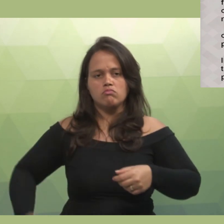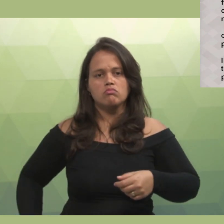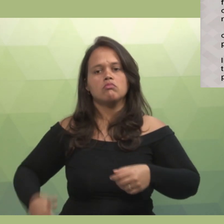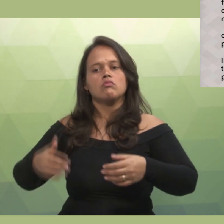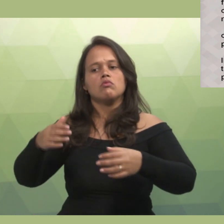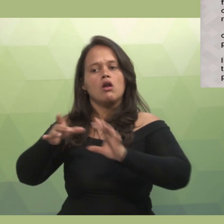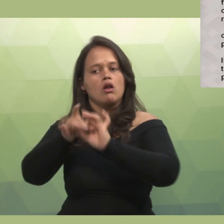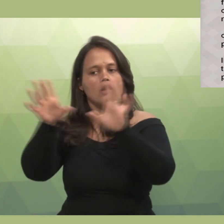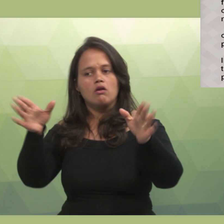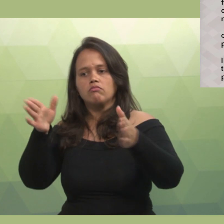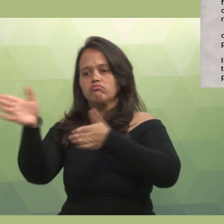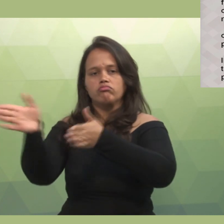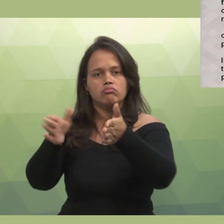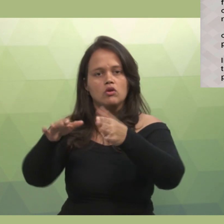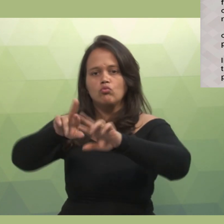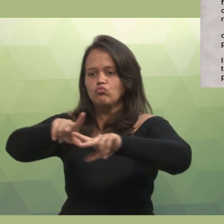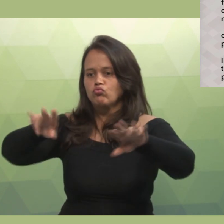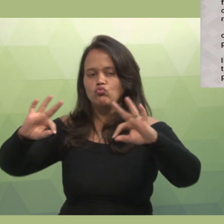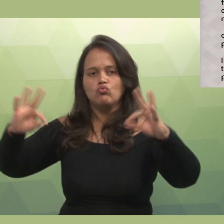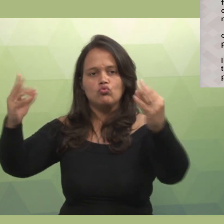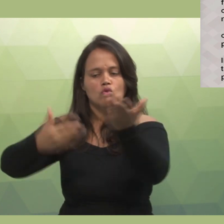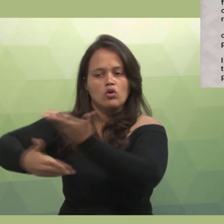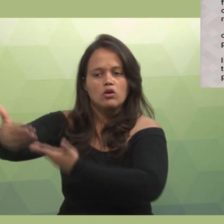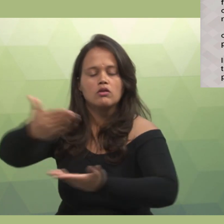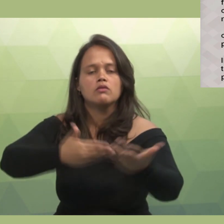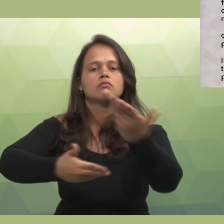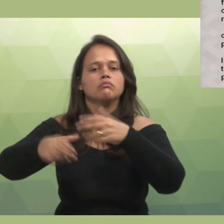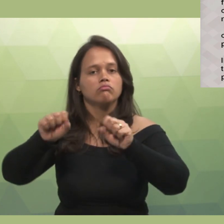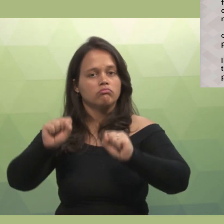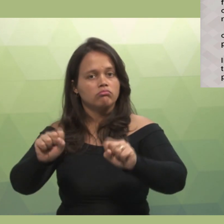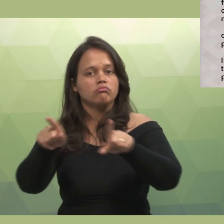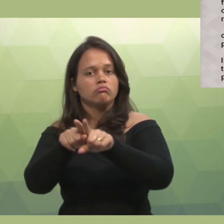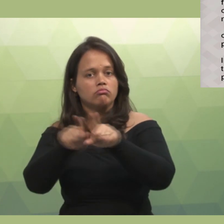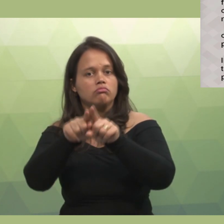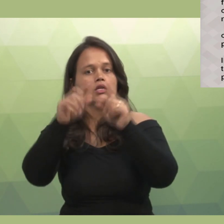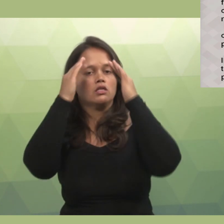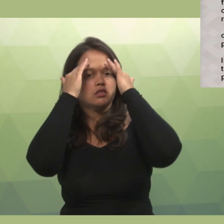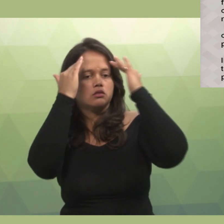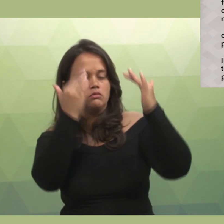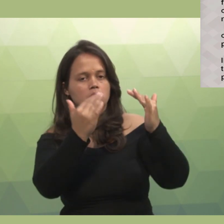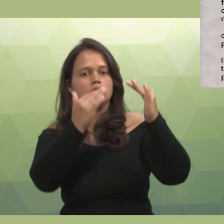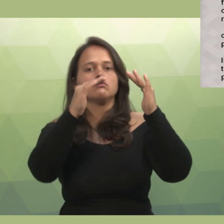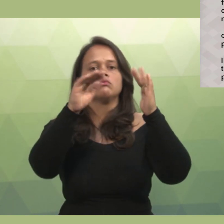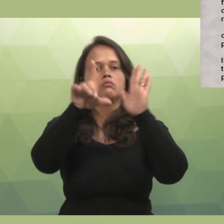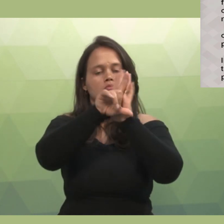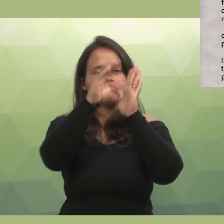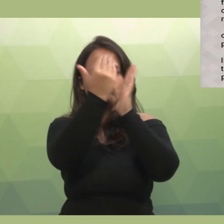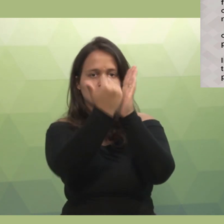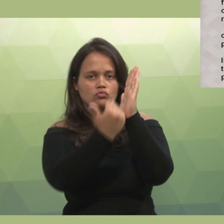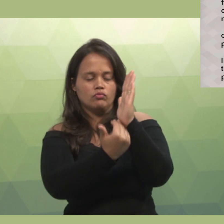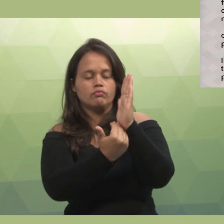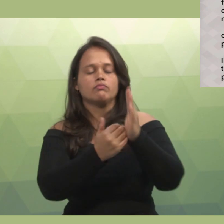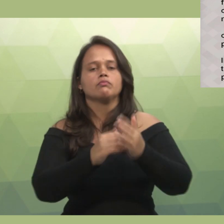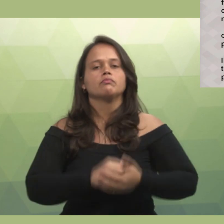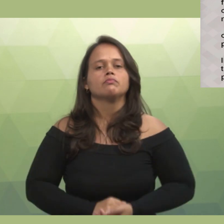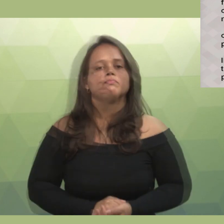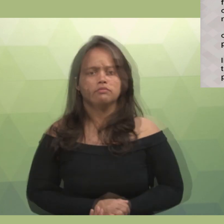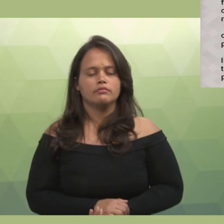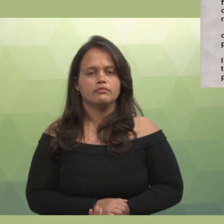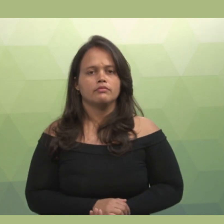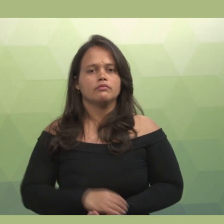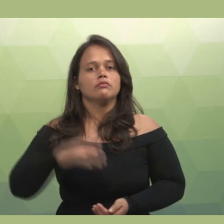público competente, acessíveis ao regime de colaboração e respeitadas as normas gerais